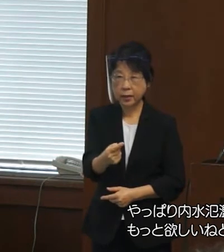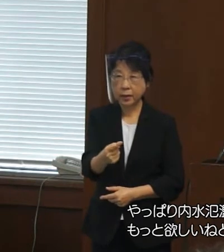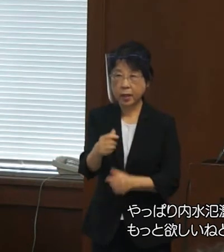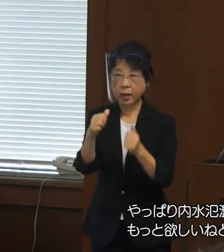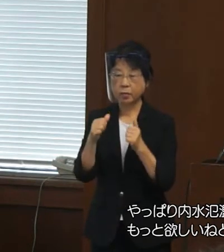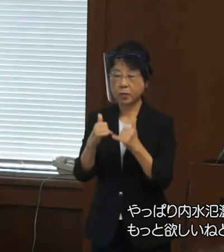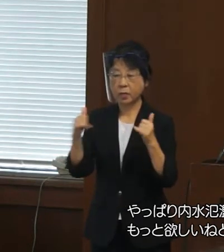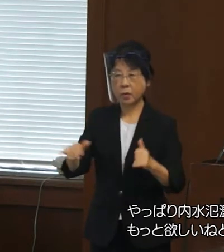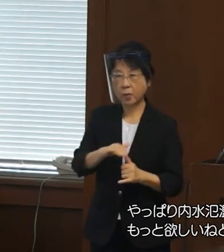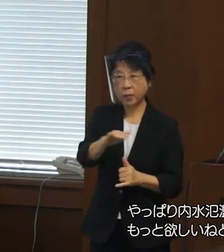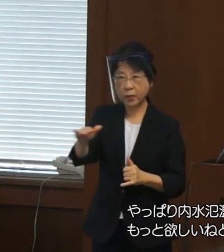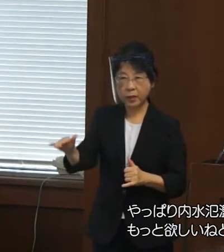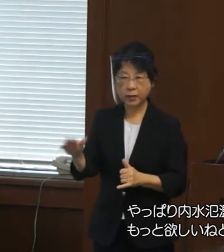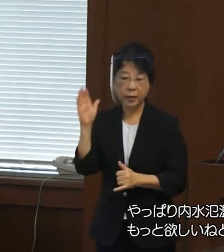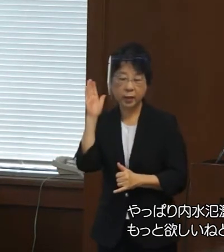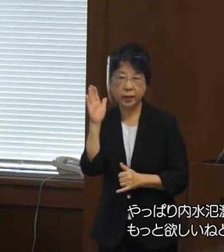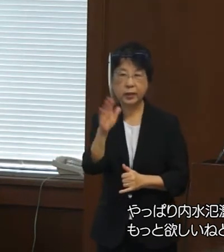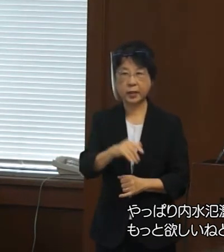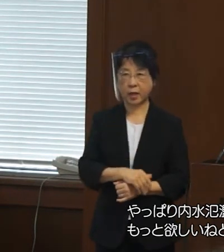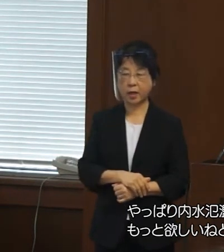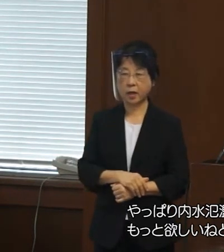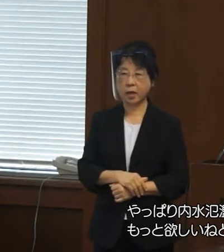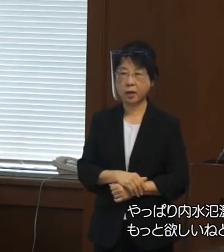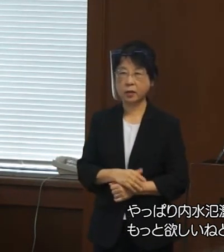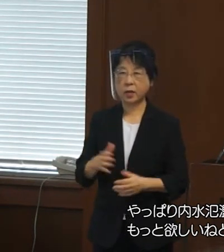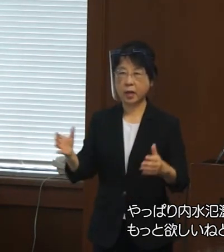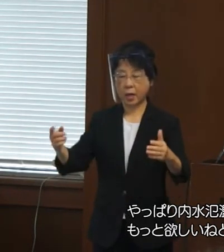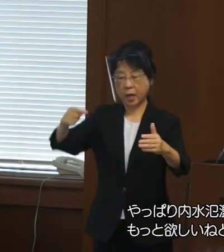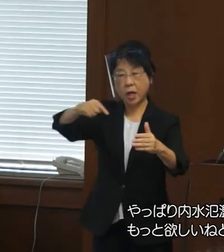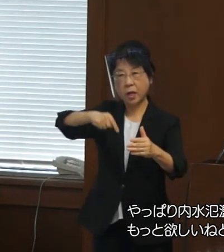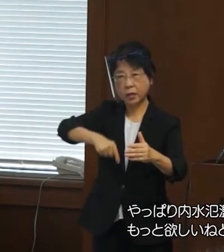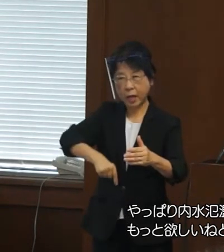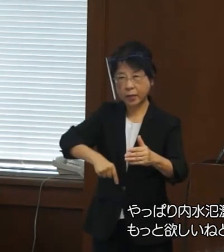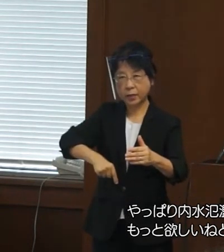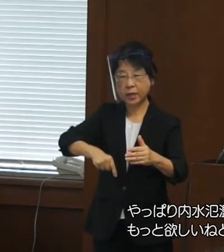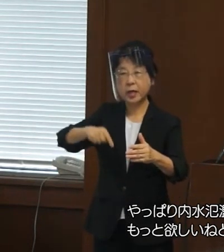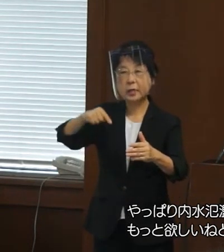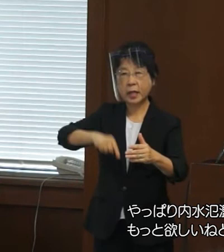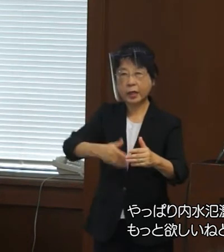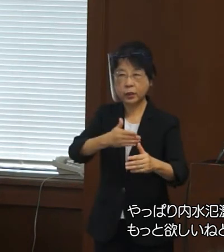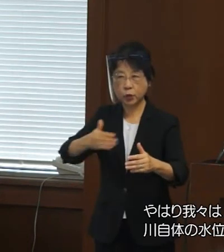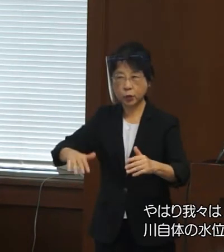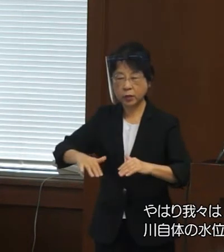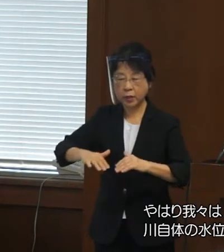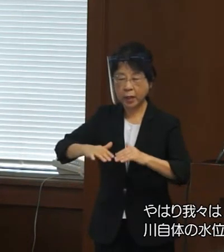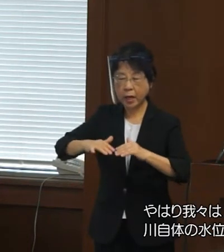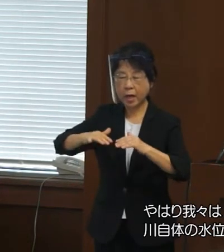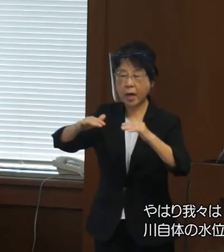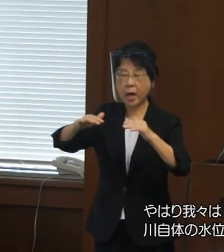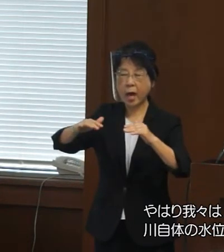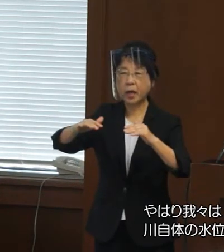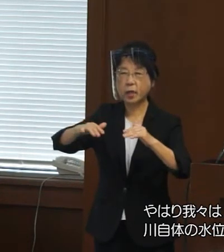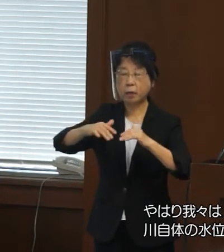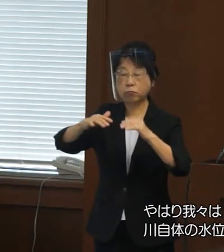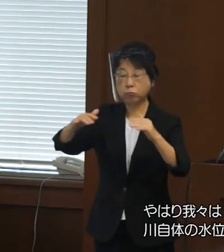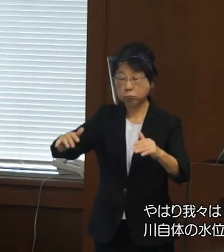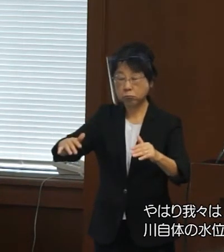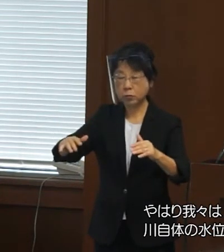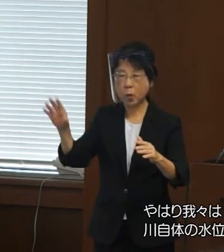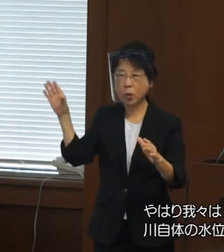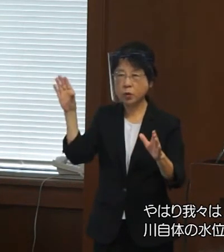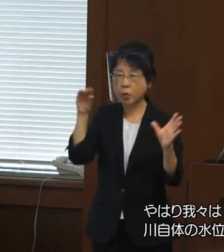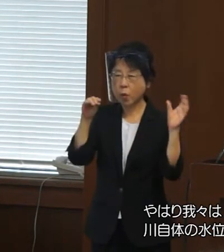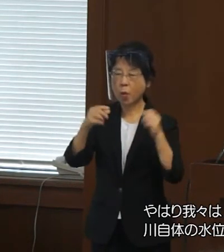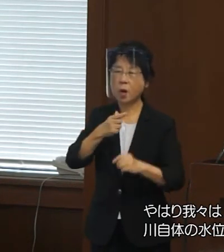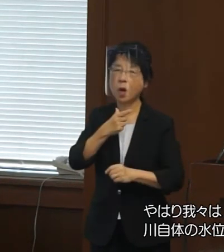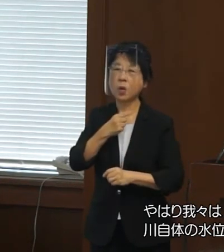水氾濫の情報っていうのがもっと欲しいねっていう話を聞いていて、まあ、やはり我々あの川